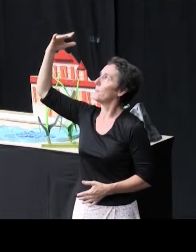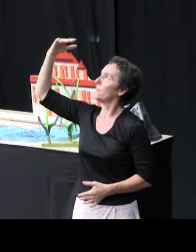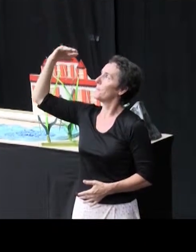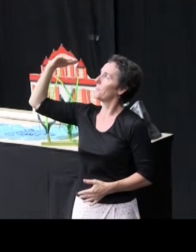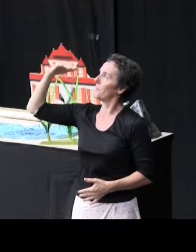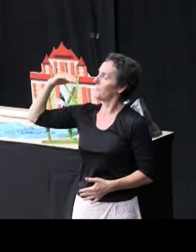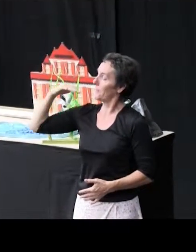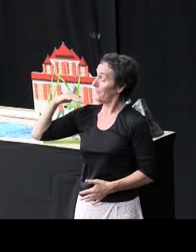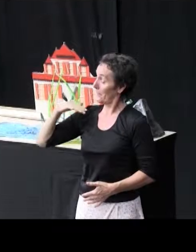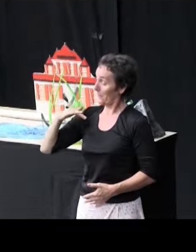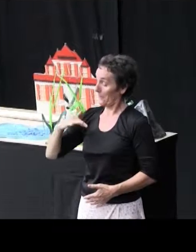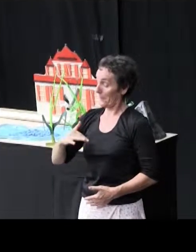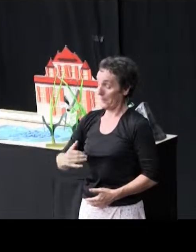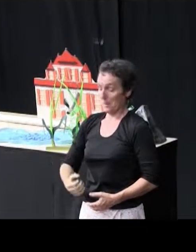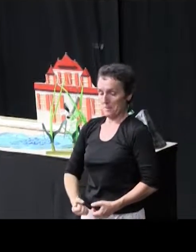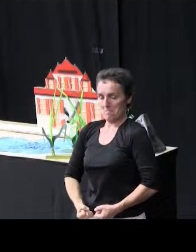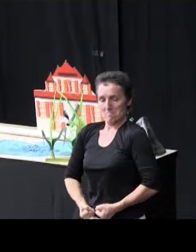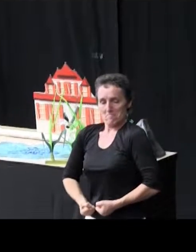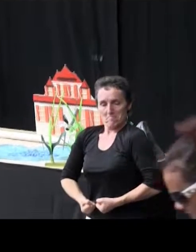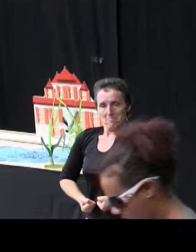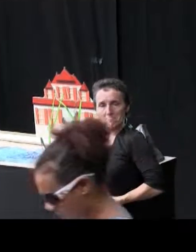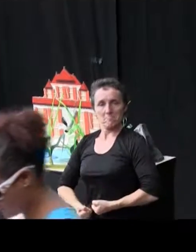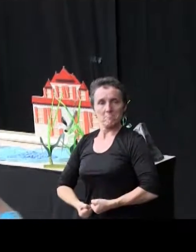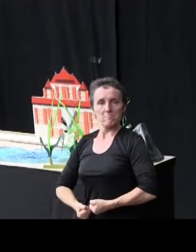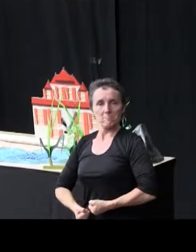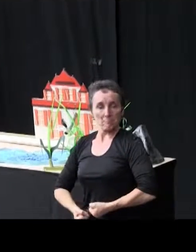que la veuve bien grandi.